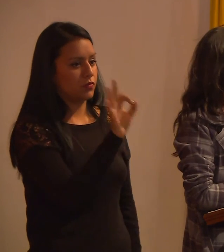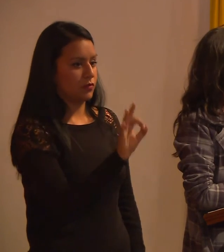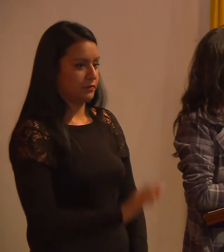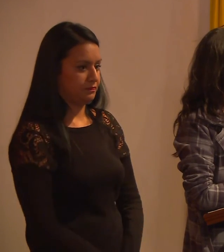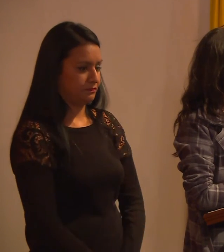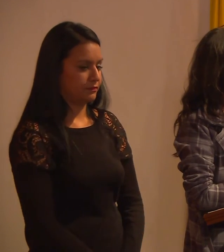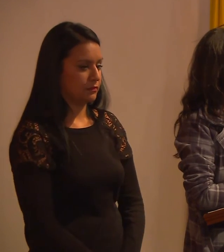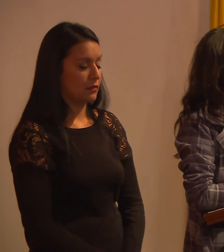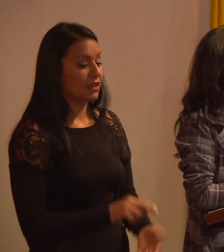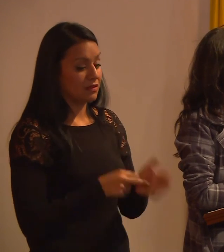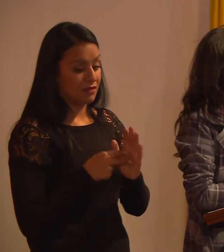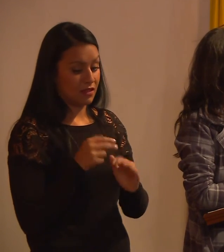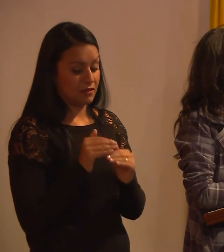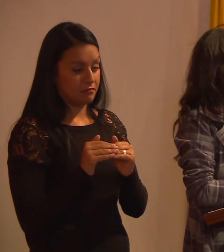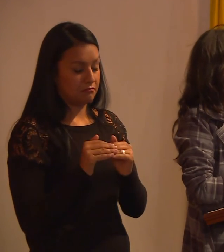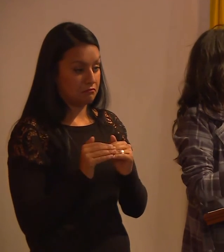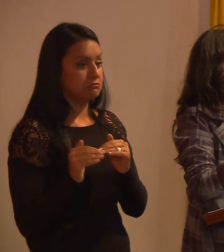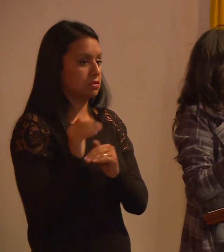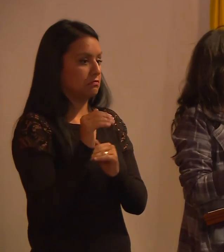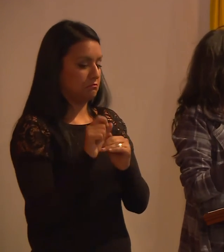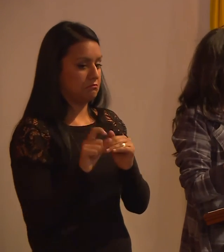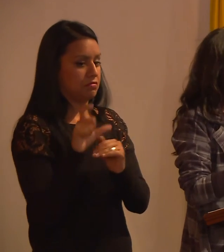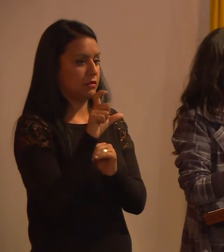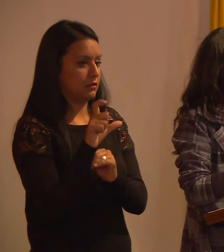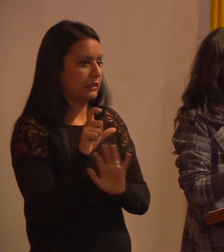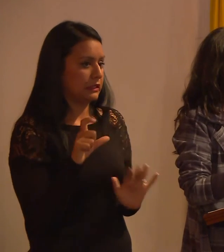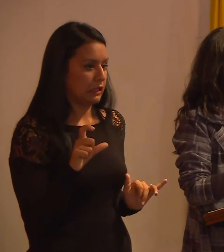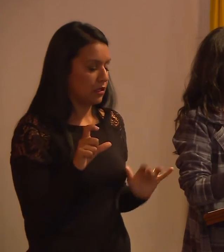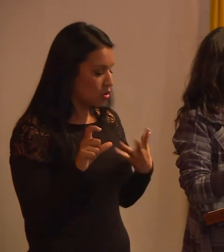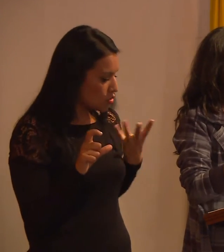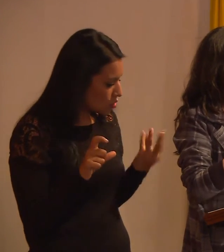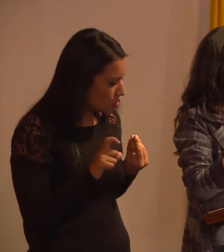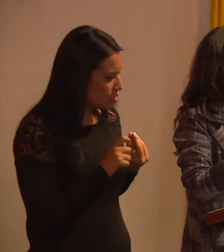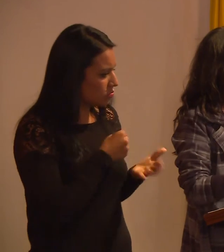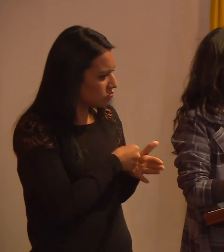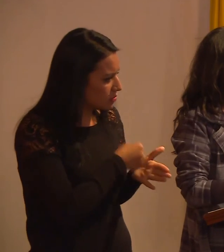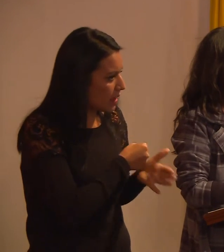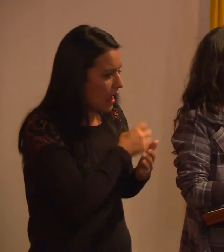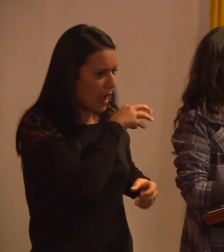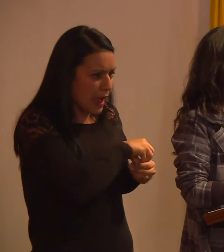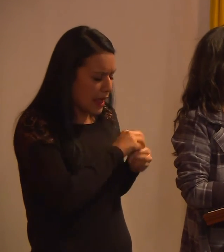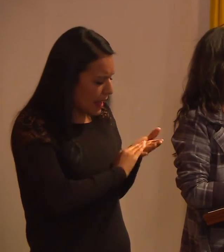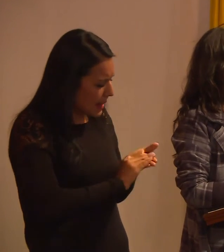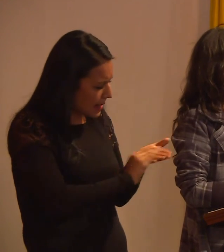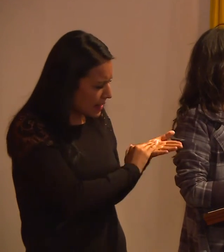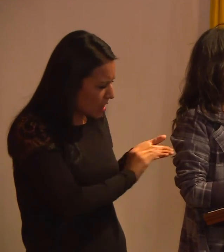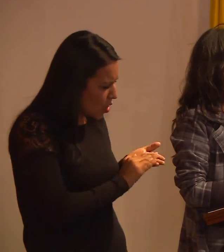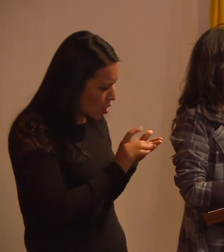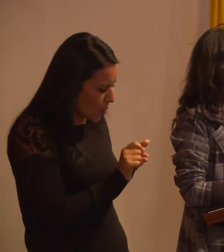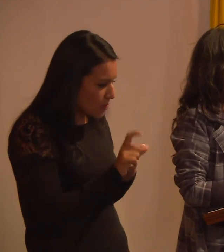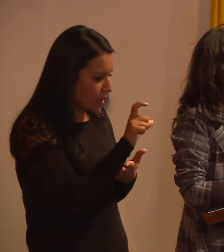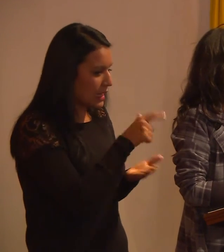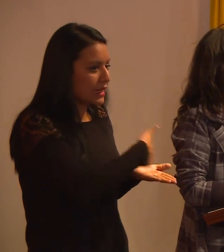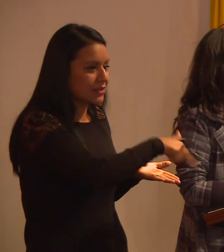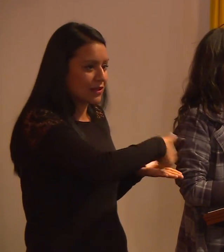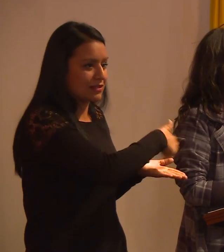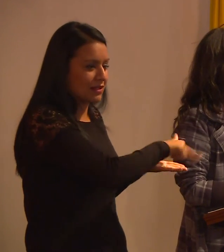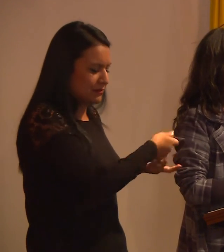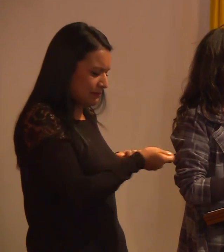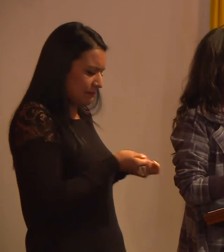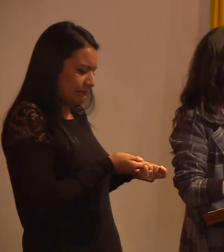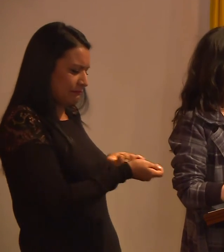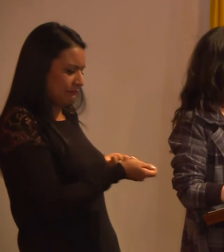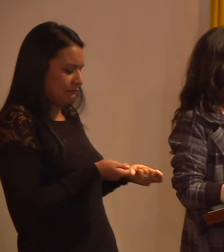Eso implica que el déficit se incrementa, así nosotros hagamos ejercicios internos de austeridad del gasto para